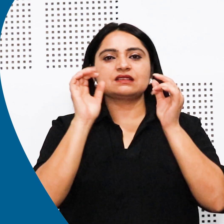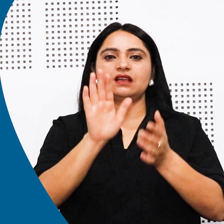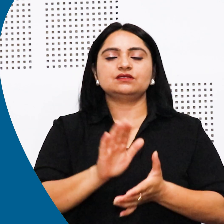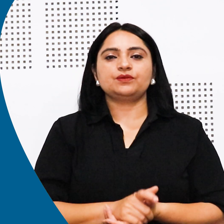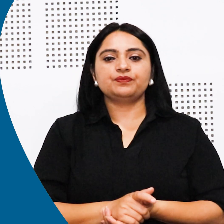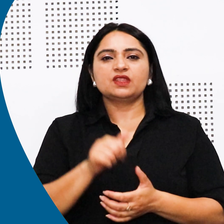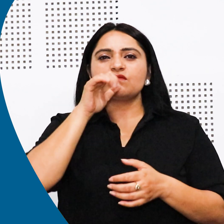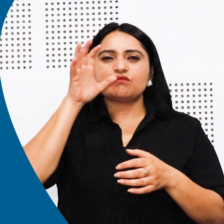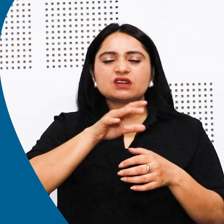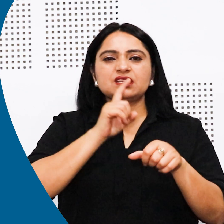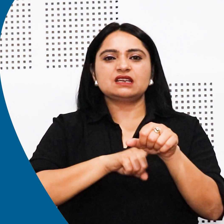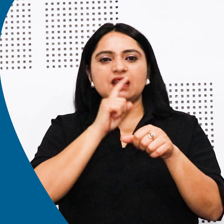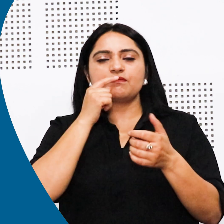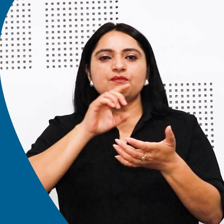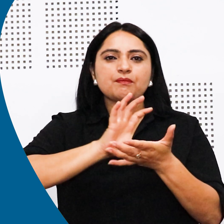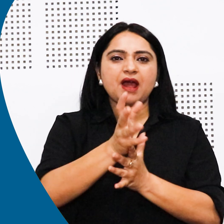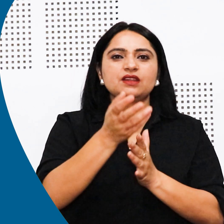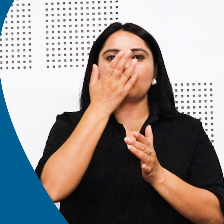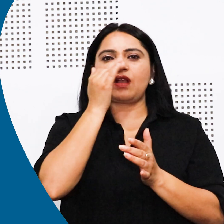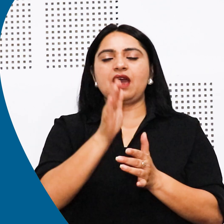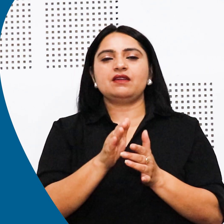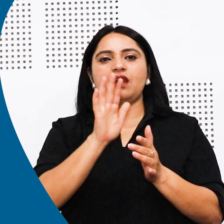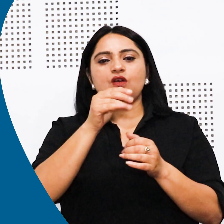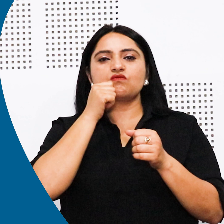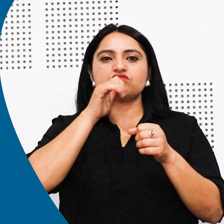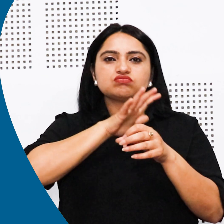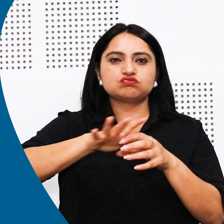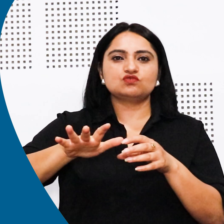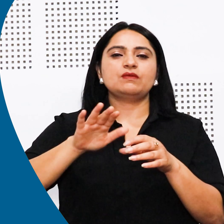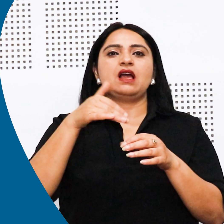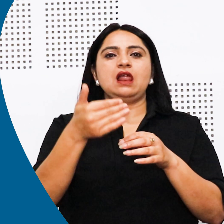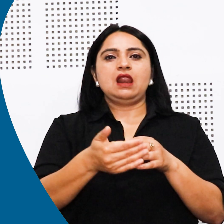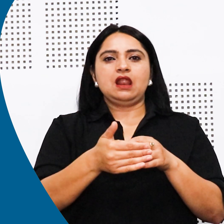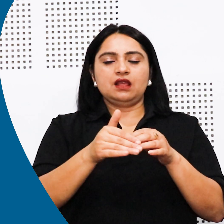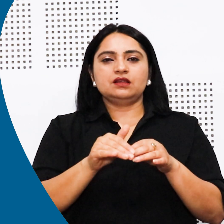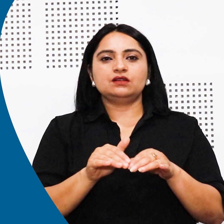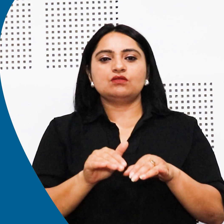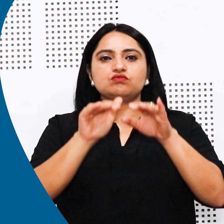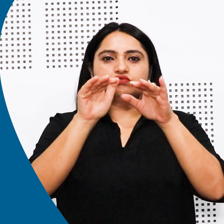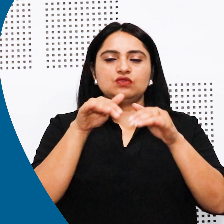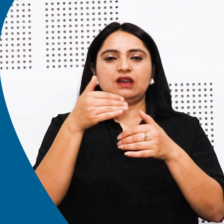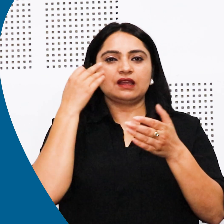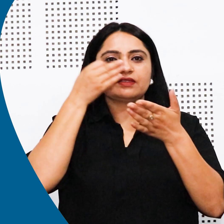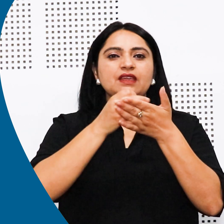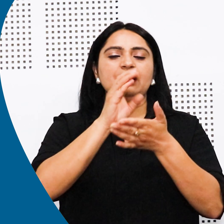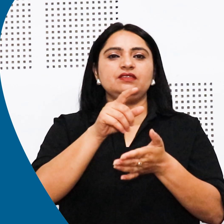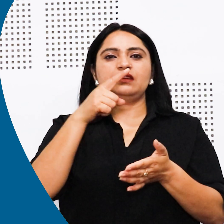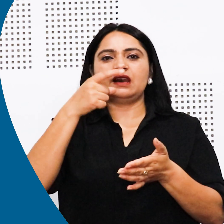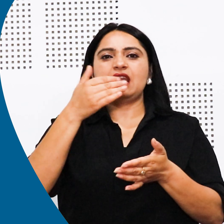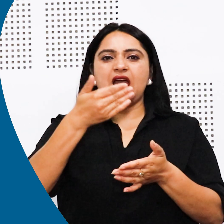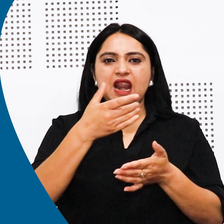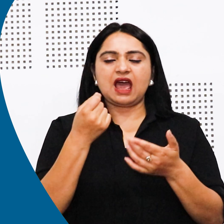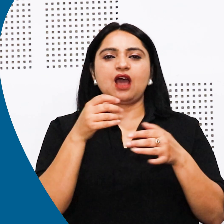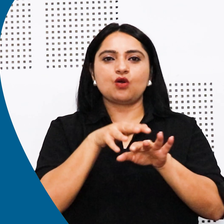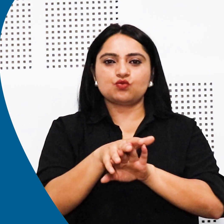छ। वर्षायाममा बाढीको कारण हुने डुबान र कटानलाई मध्यनजर गर्दै नाला होलीहरू